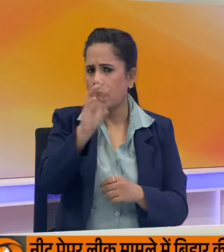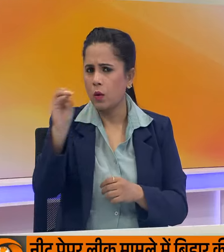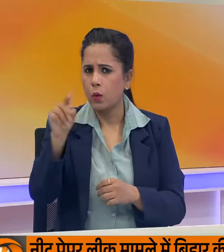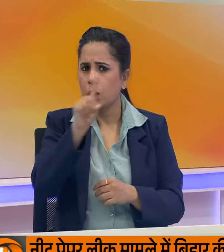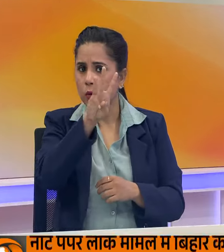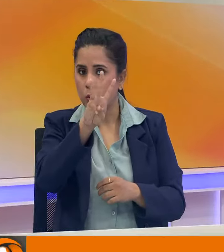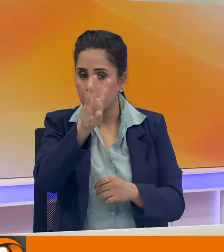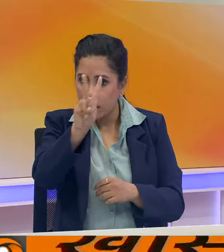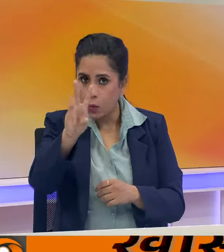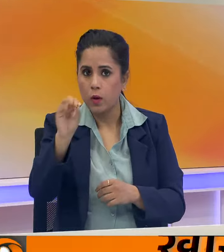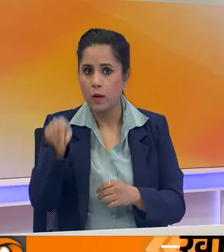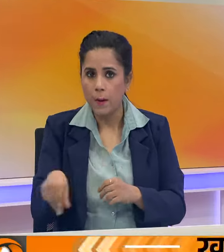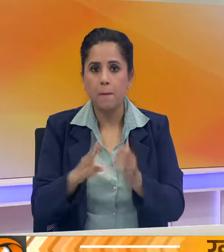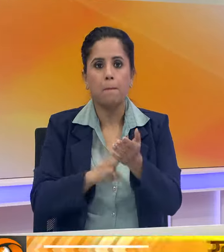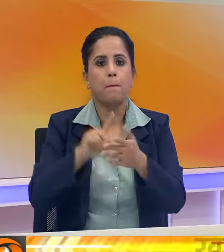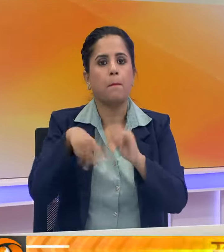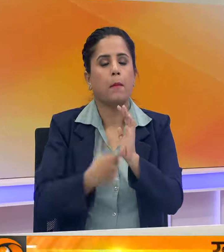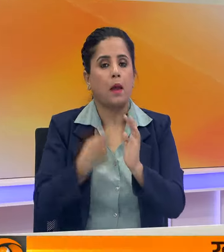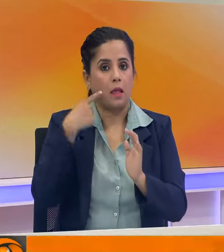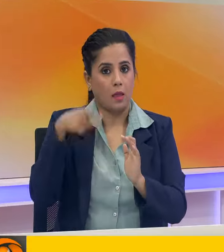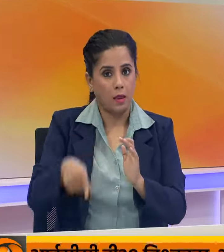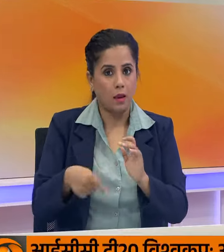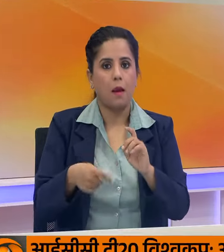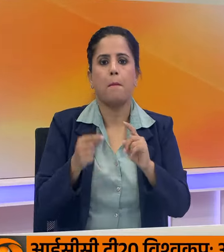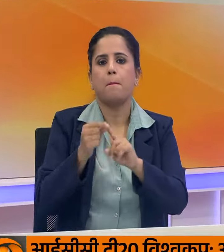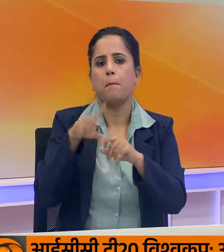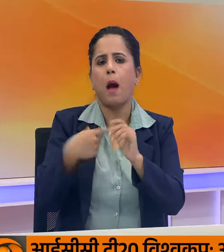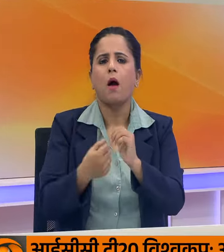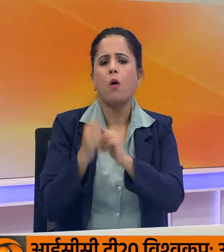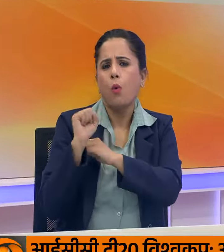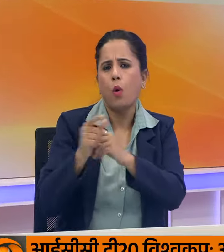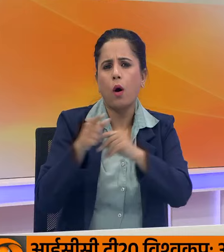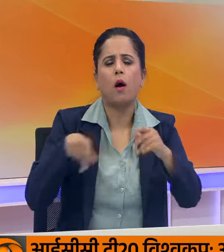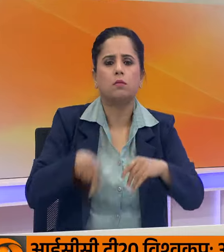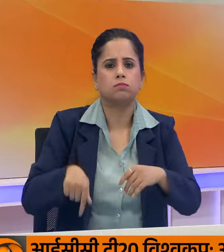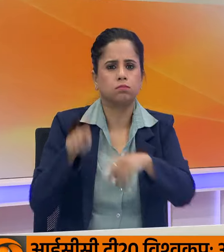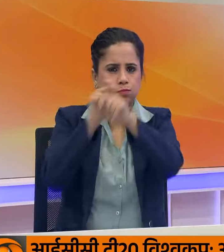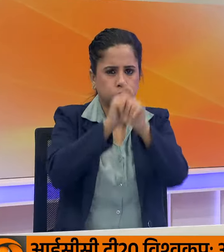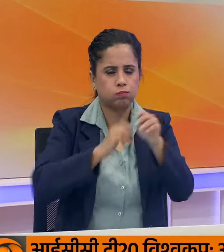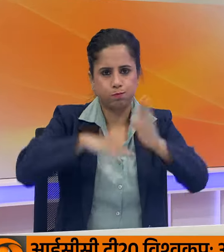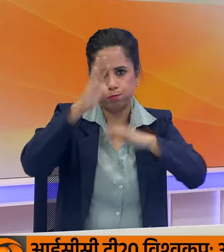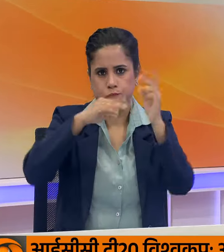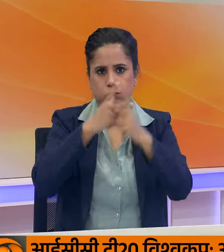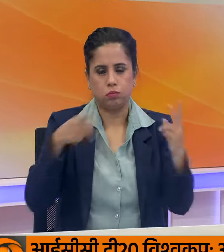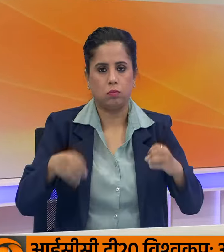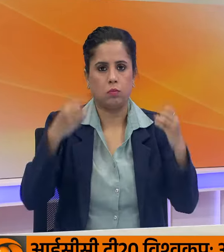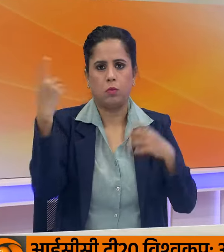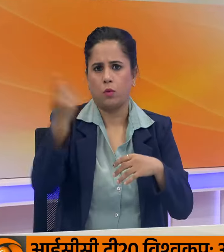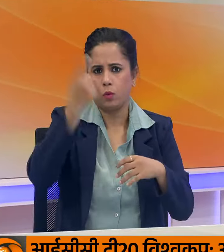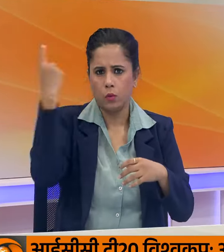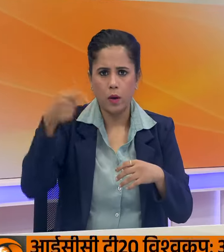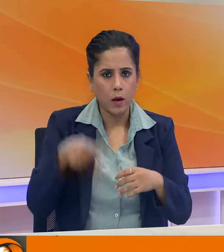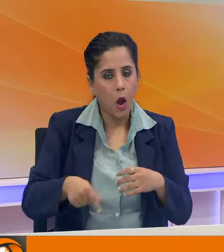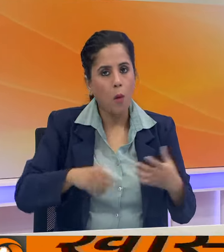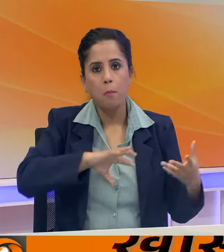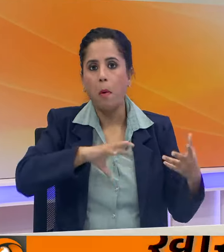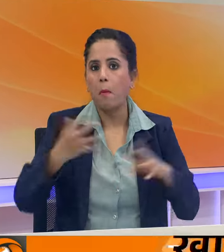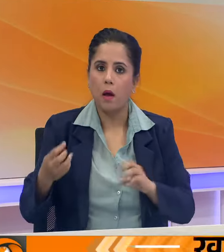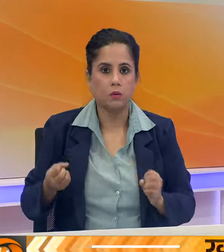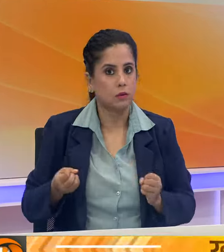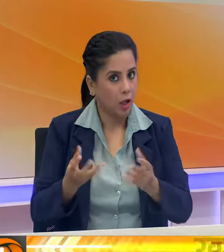मेगावाट मैत्री थर्मल पावर प्लांट के दोनों यूनिट्स ने बिजली उत्पादन शुरू कर दिया